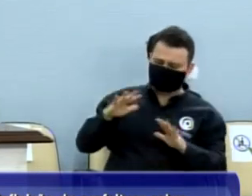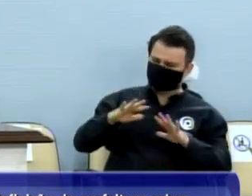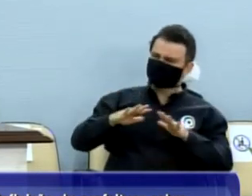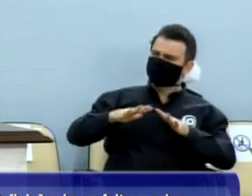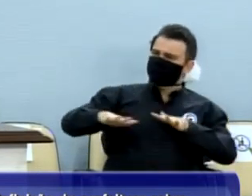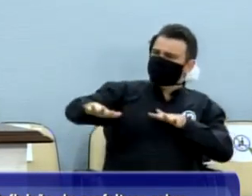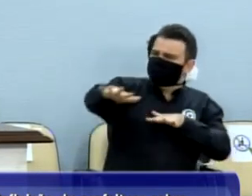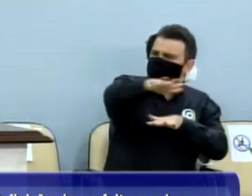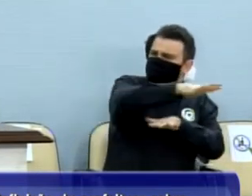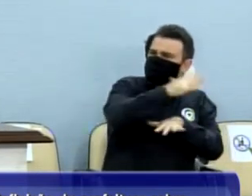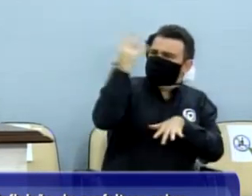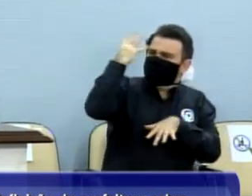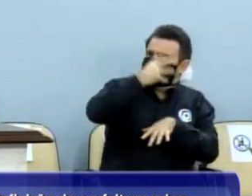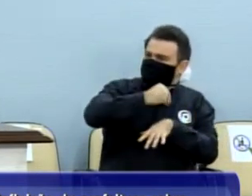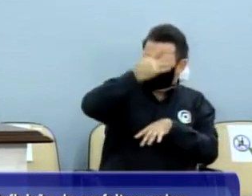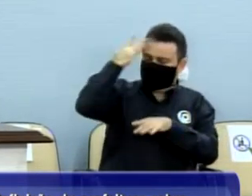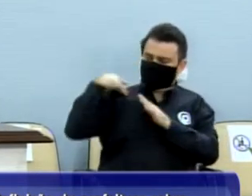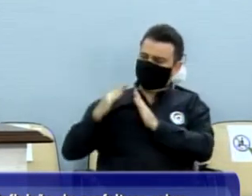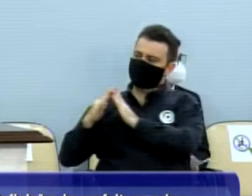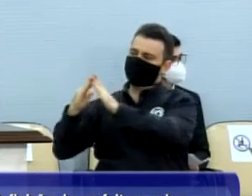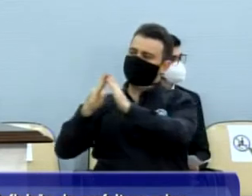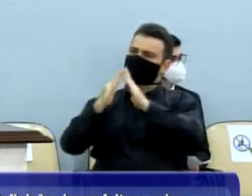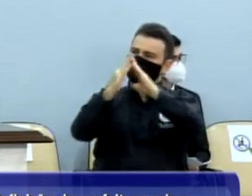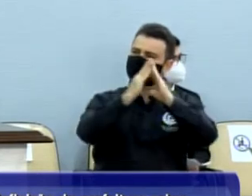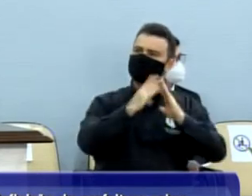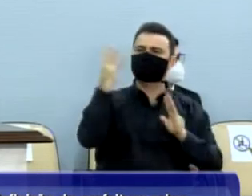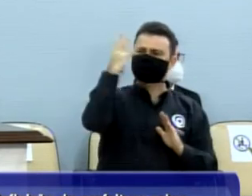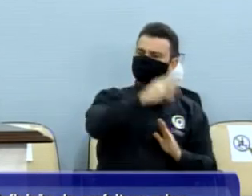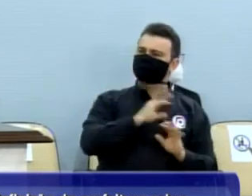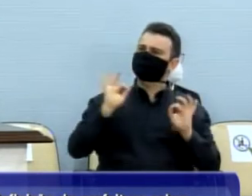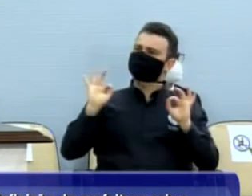bom para os munícipes, ficou excelente.